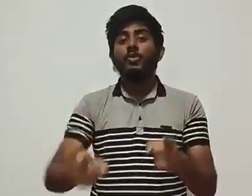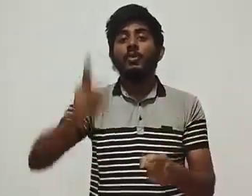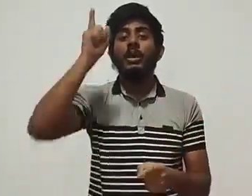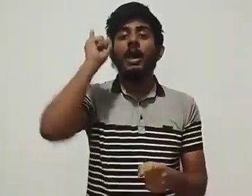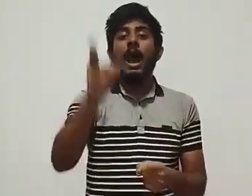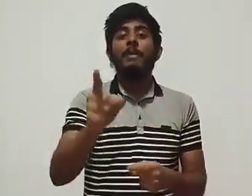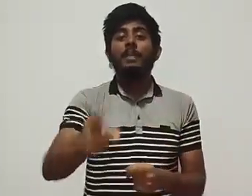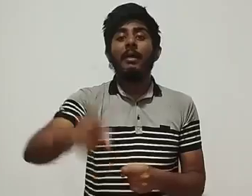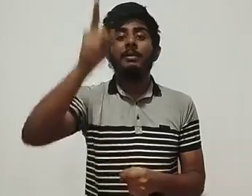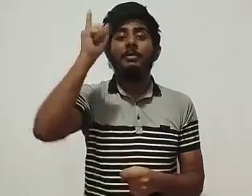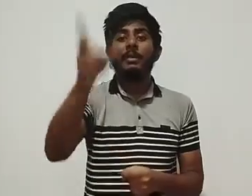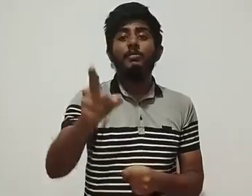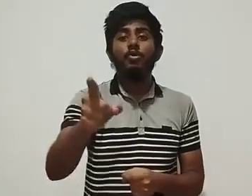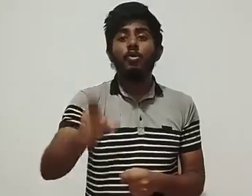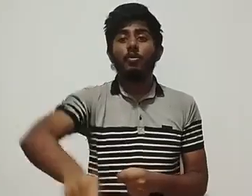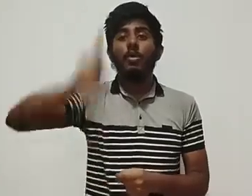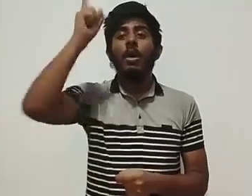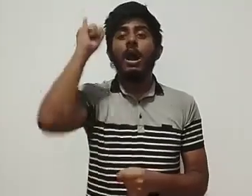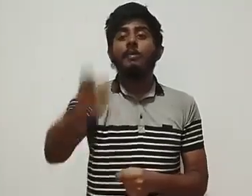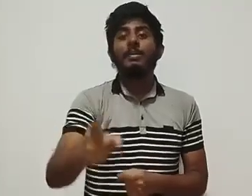হয়ে আমরা আমাদের ভাইদের মুক্ত করব, আমরা আমাদের